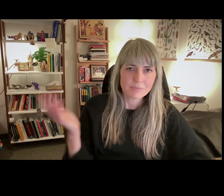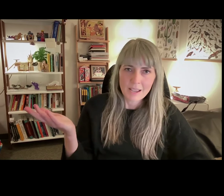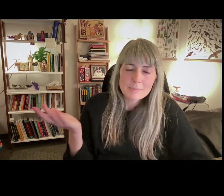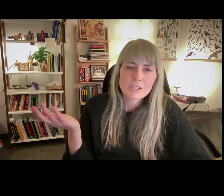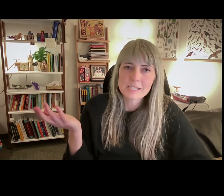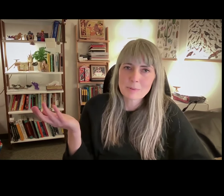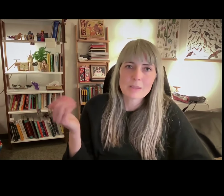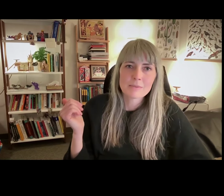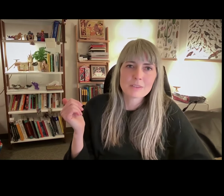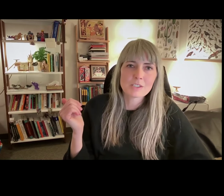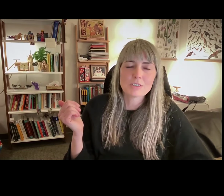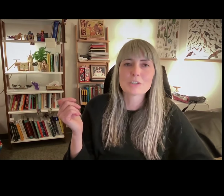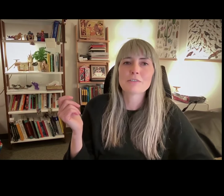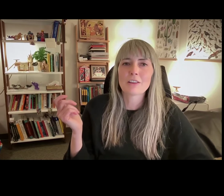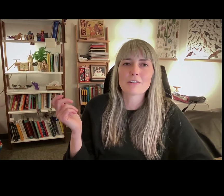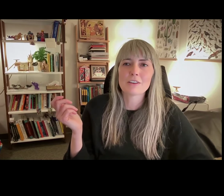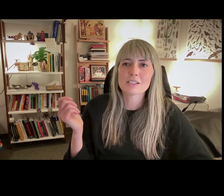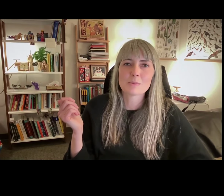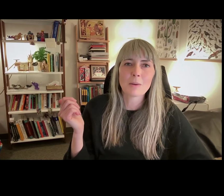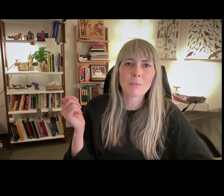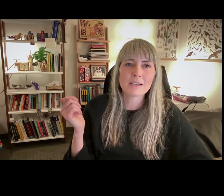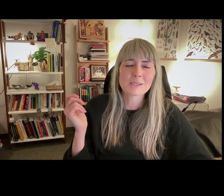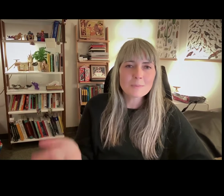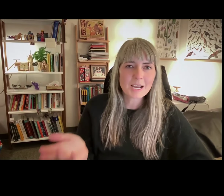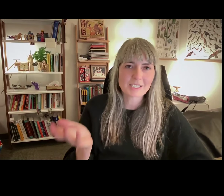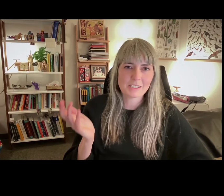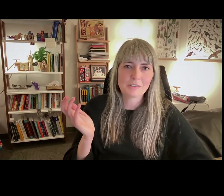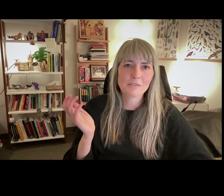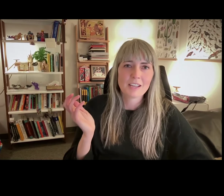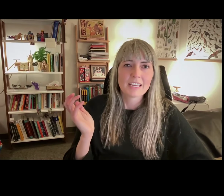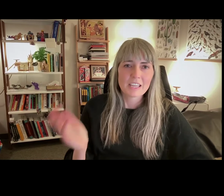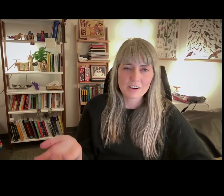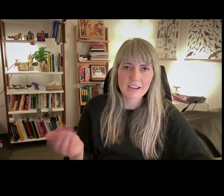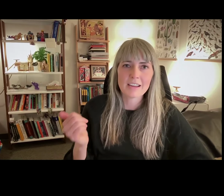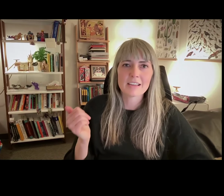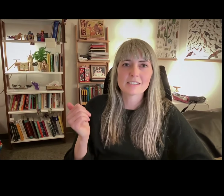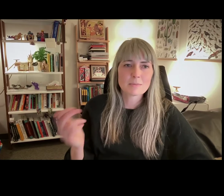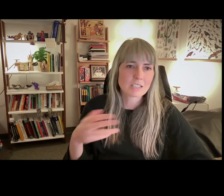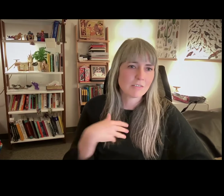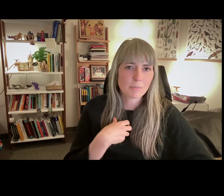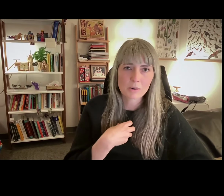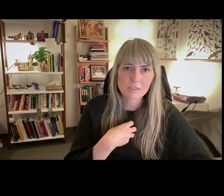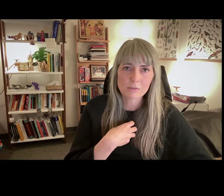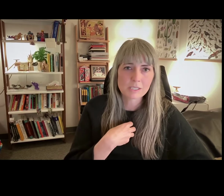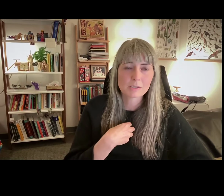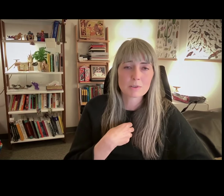estos diferentes resultados objetivos en un pedestal, pero